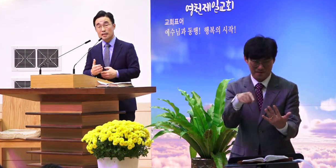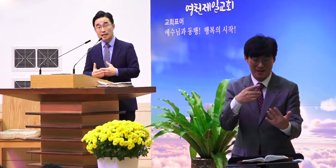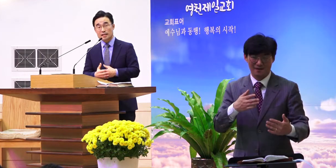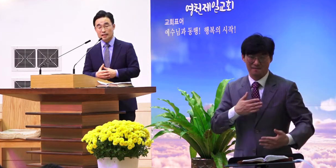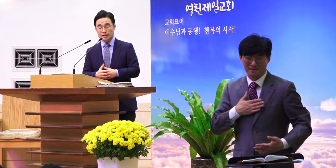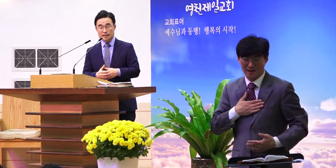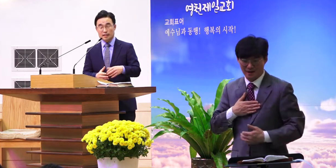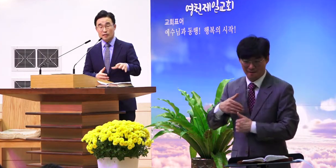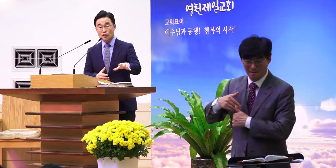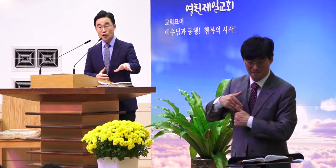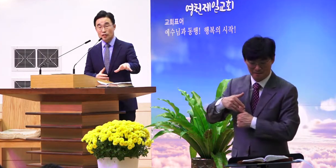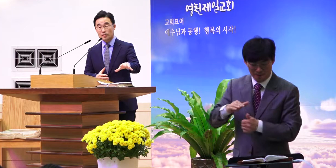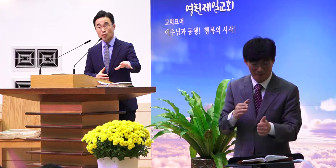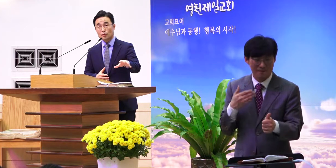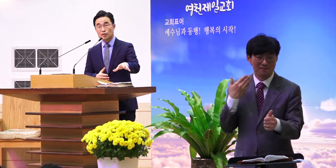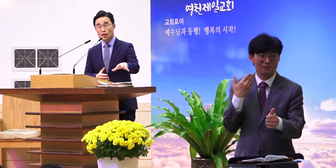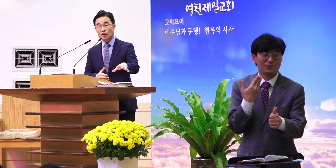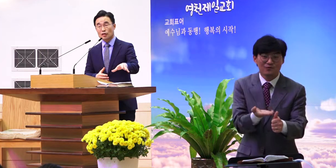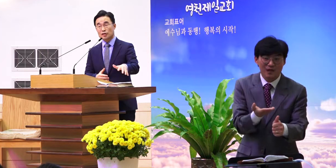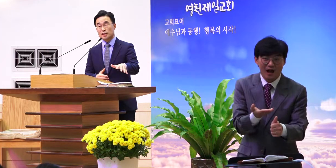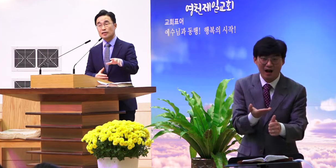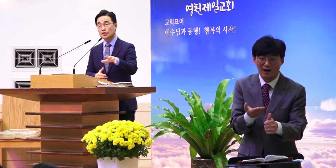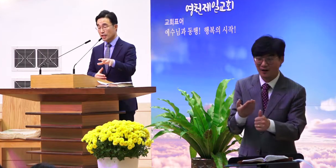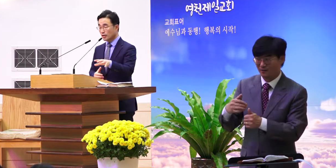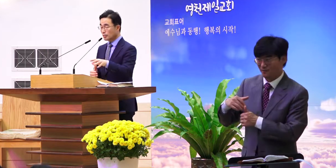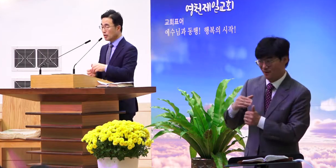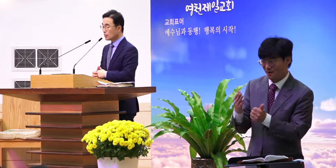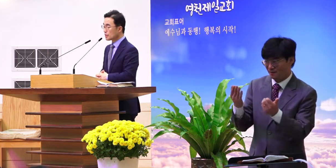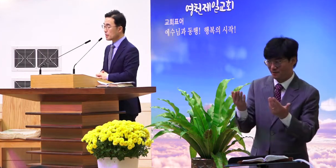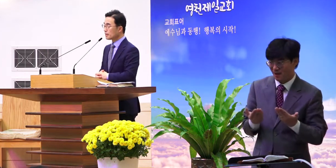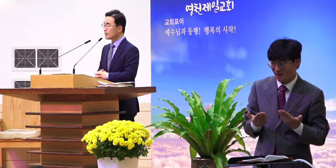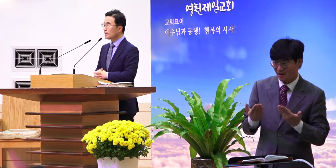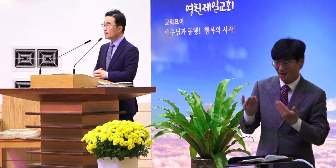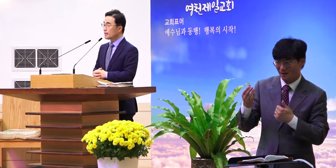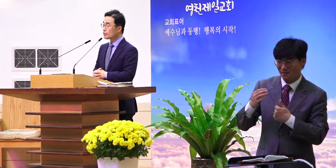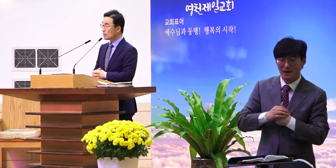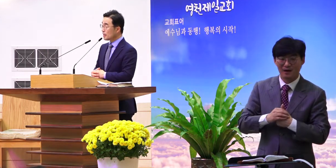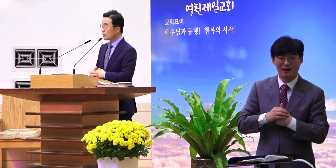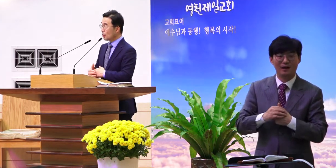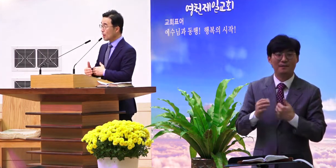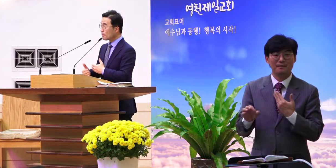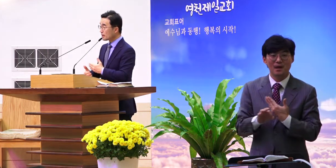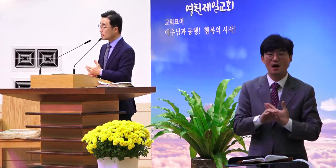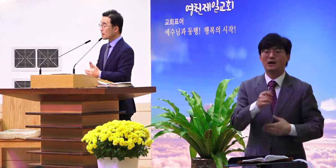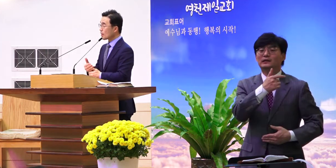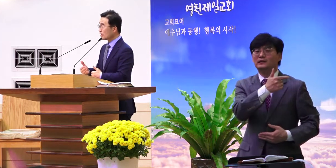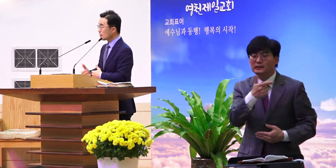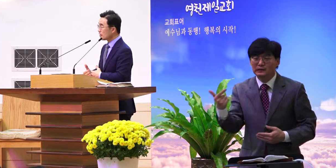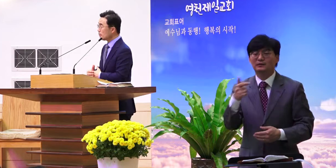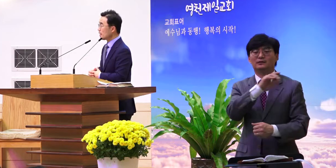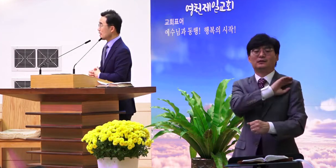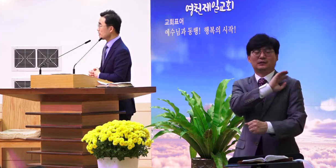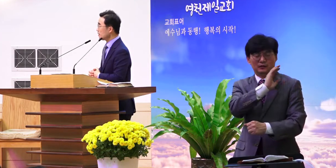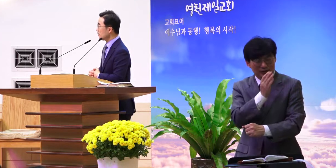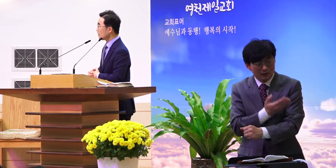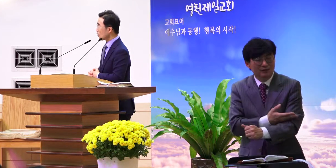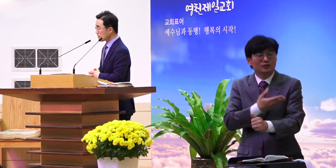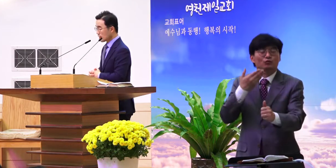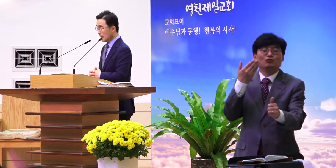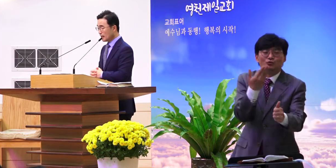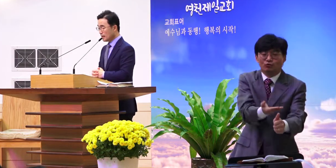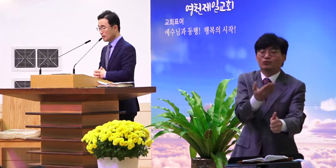여러분, 근데 사실 성경, 복음서, 그리고 신약 전체를 여러분 읽어보시면 예수님이 보냄받은 자라고 하는 이런 의미의